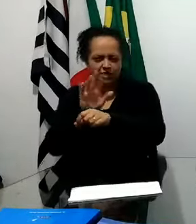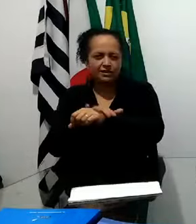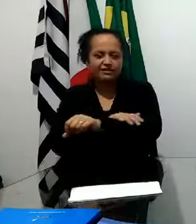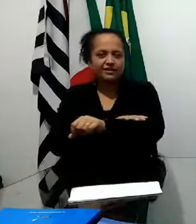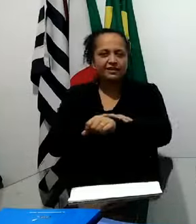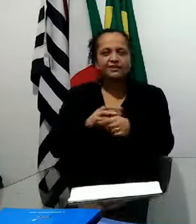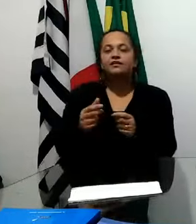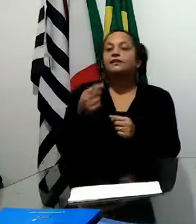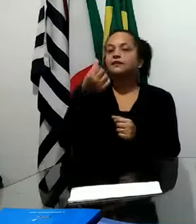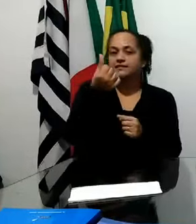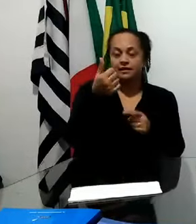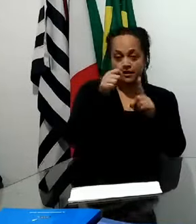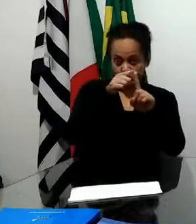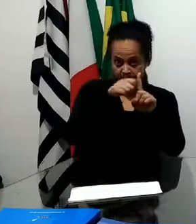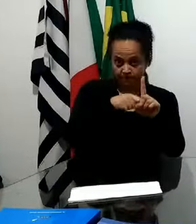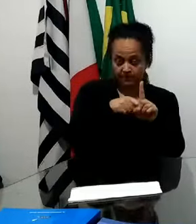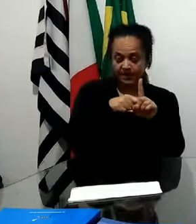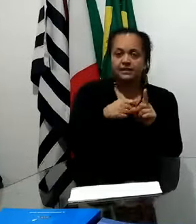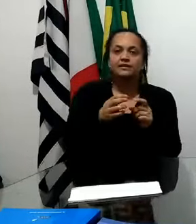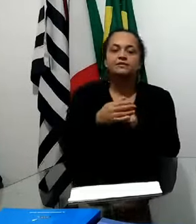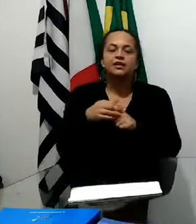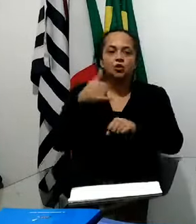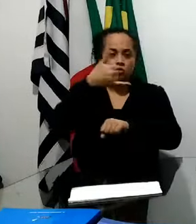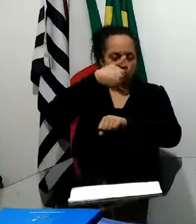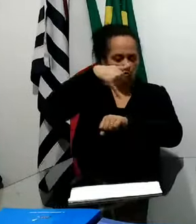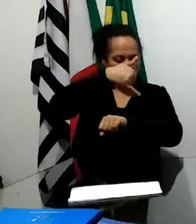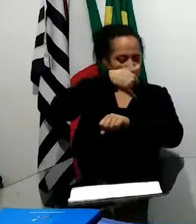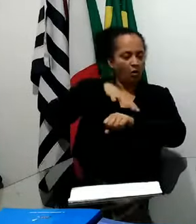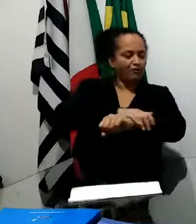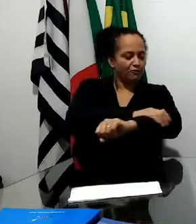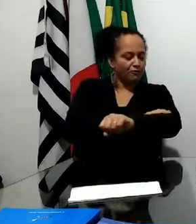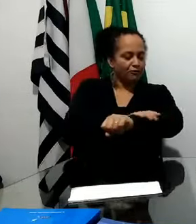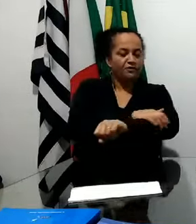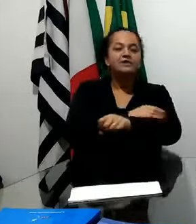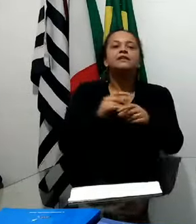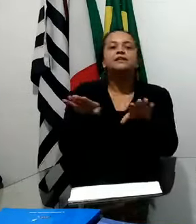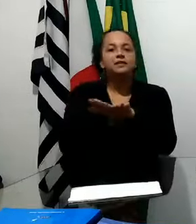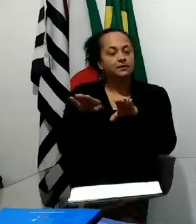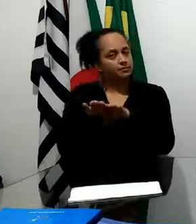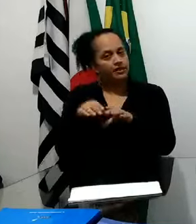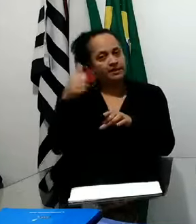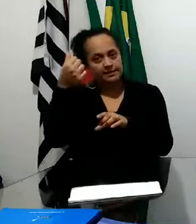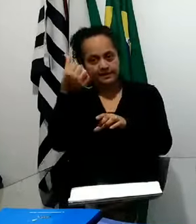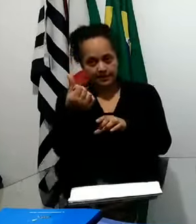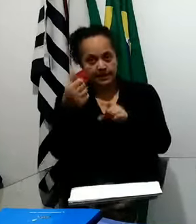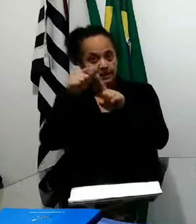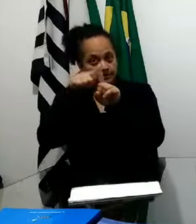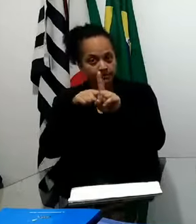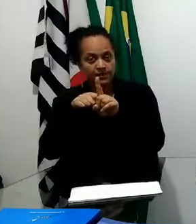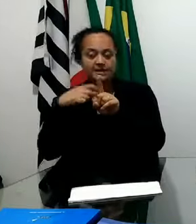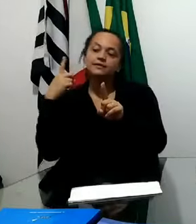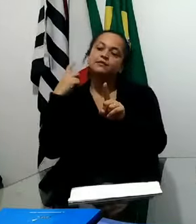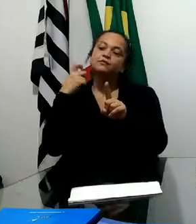com especiarias e com os perfumes e unguentos em uso entre as mulheres.